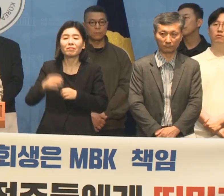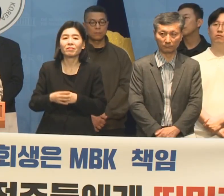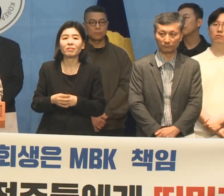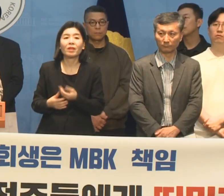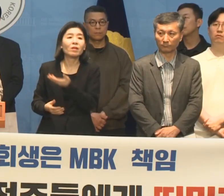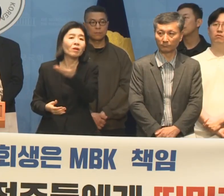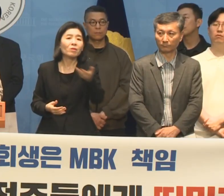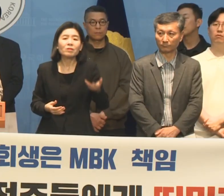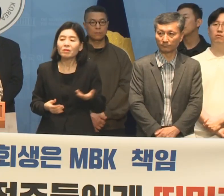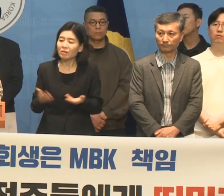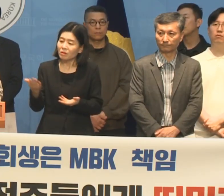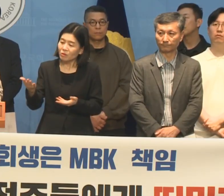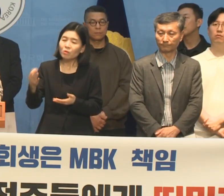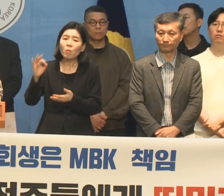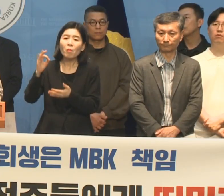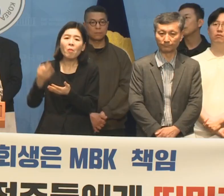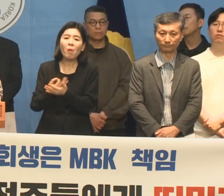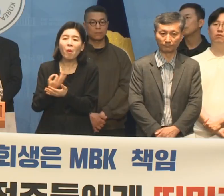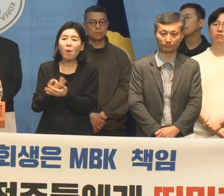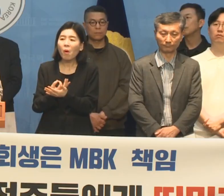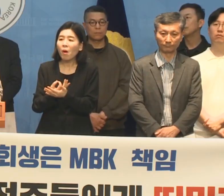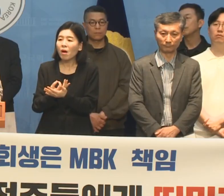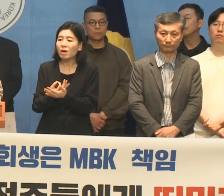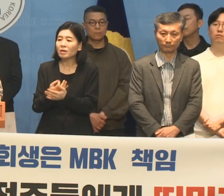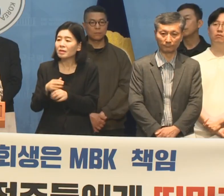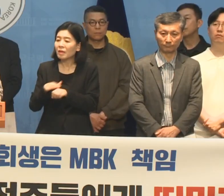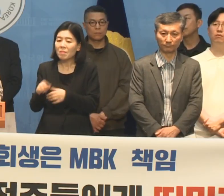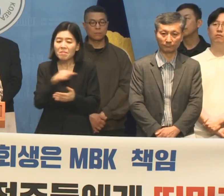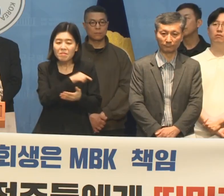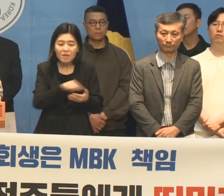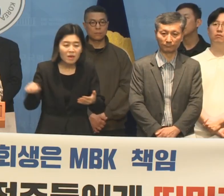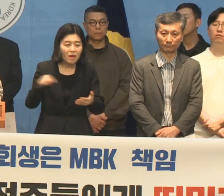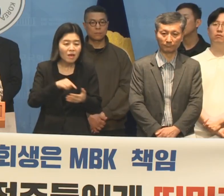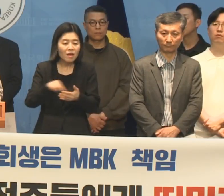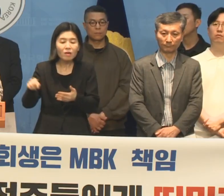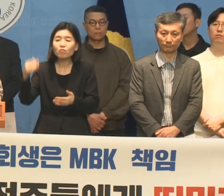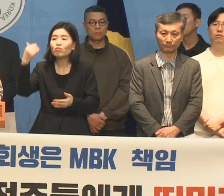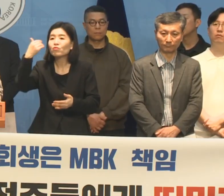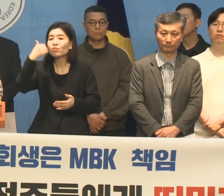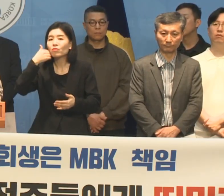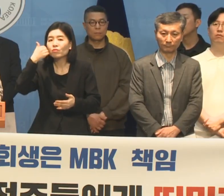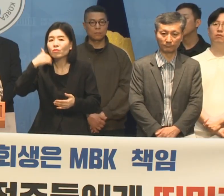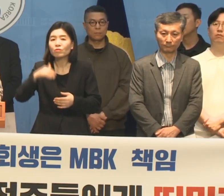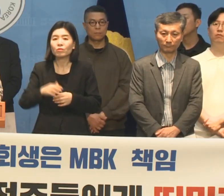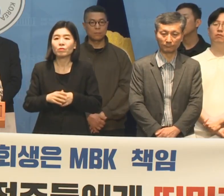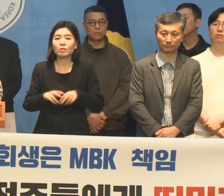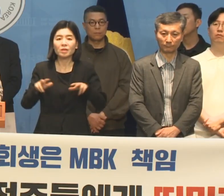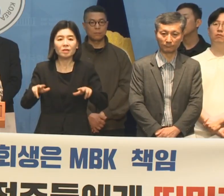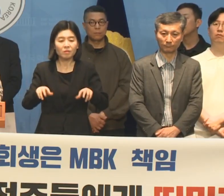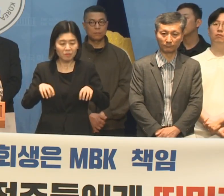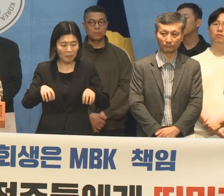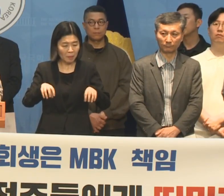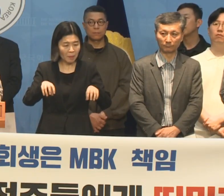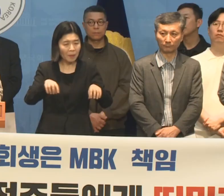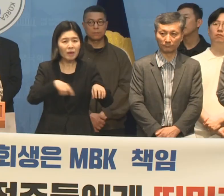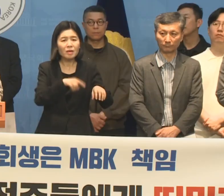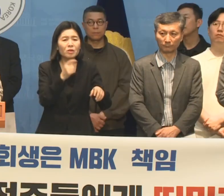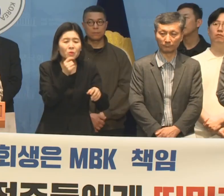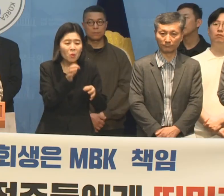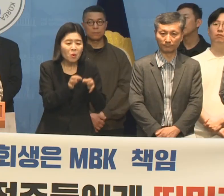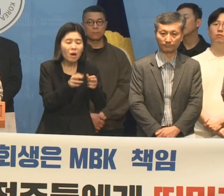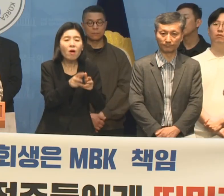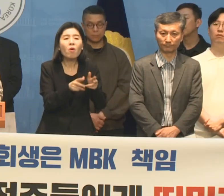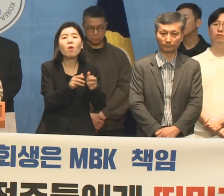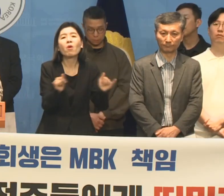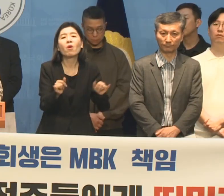여러분들의 돈 버는 방식에 의해서 피해를 보는 사람이 누가 있습니까? 지금 입점업체들 다